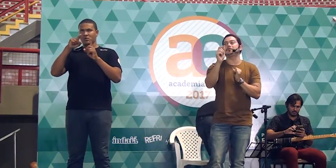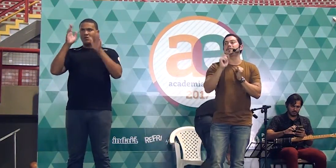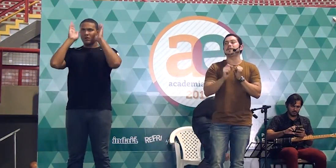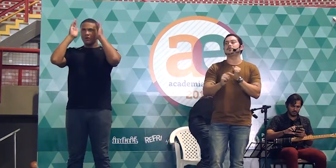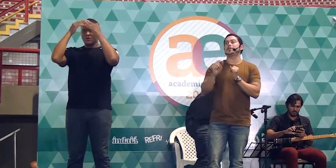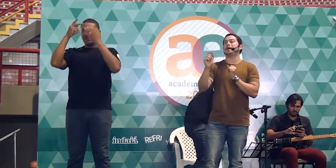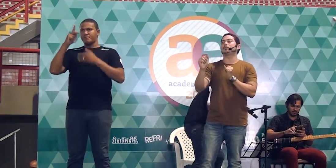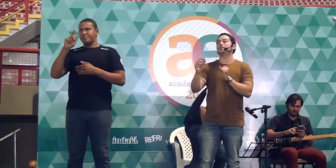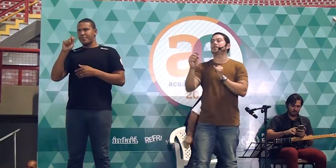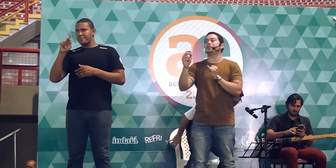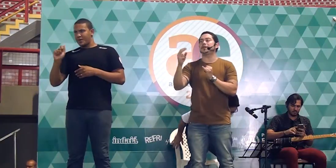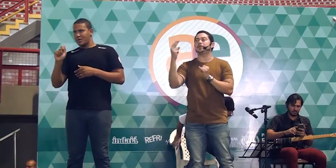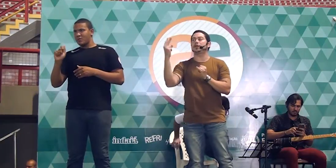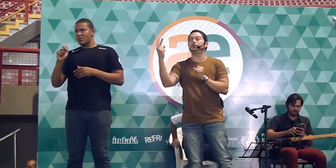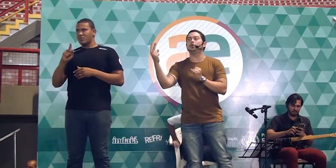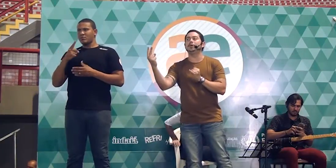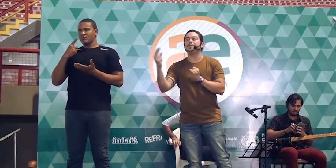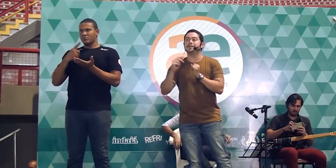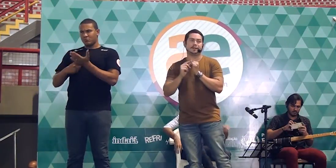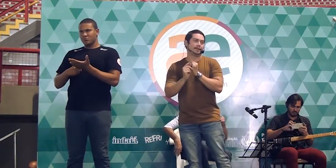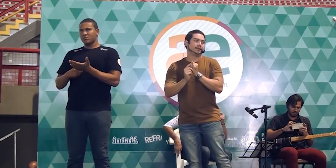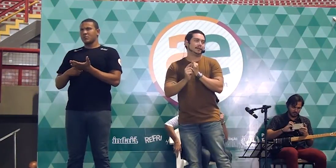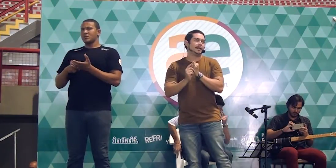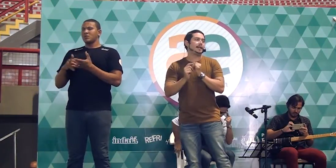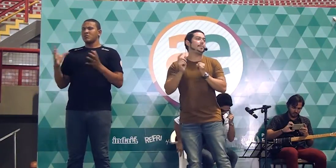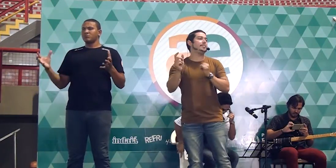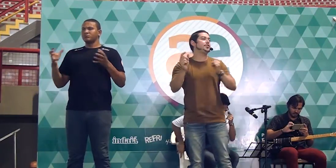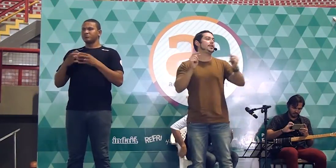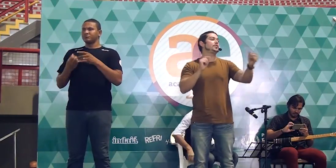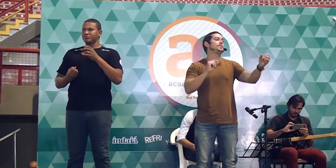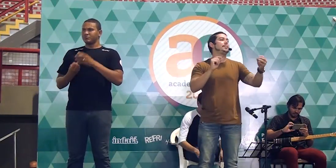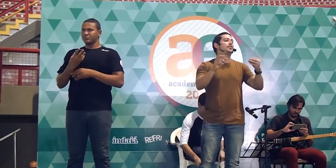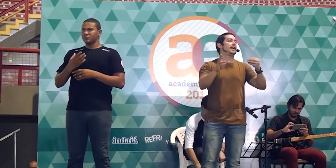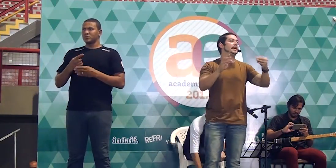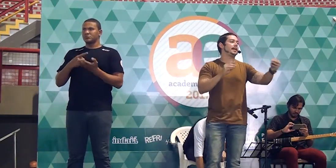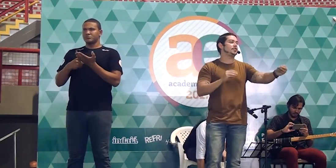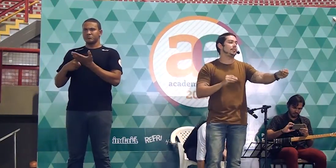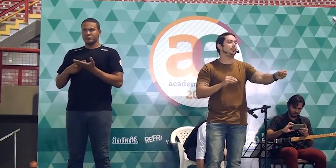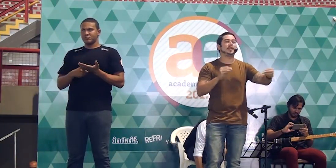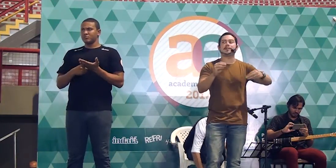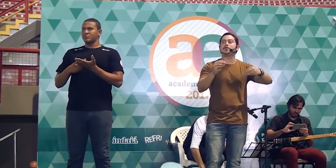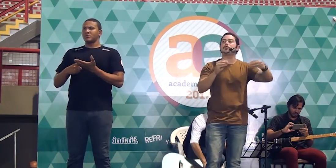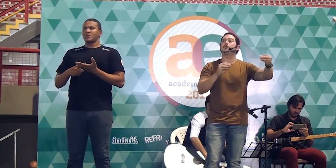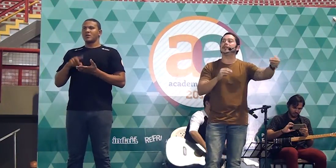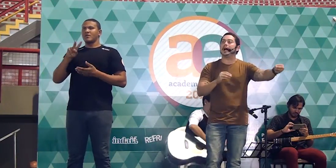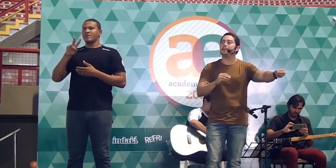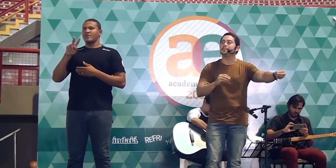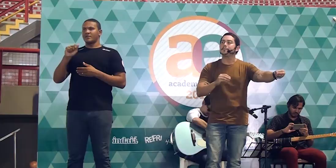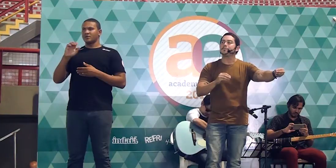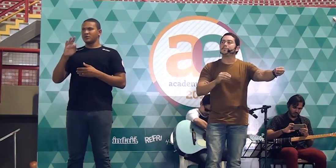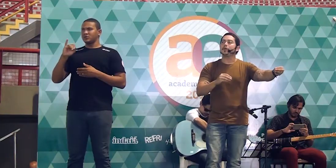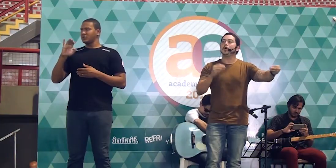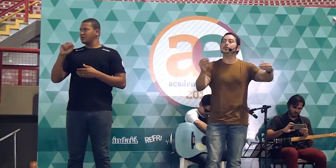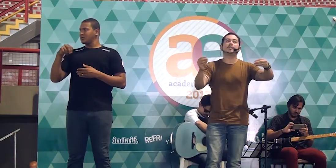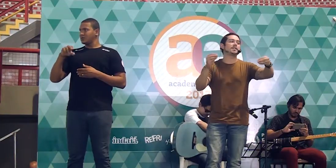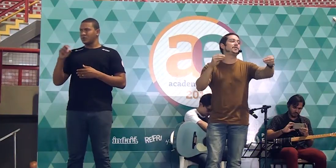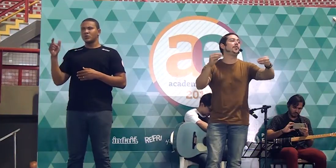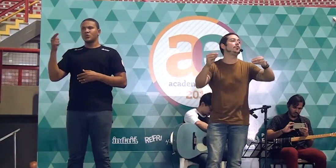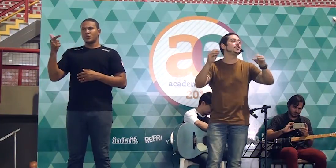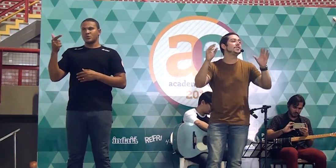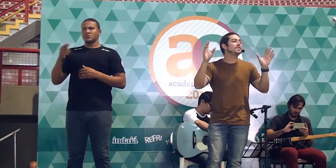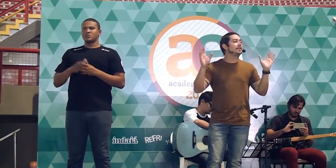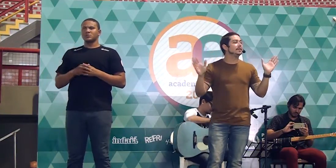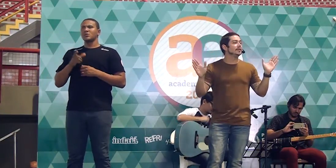criou um concílio chamado Concílio Vaticano II, que permitia que os membros da igreja pudessem estudar